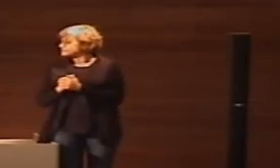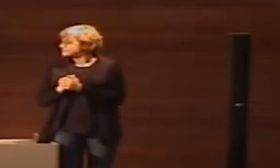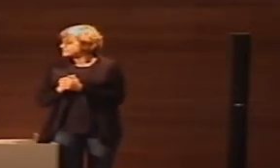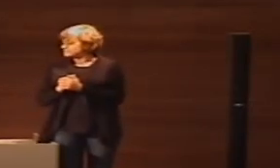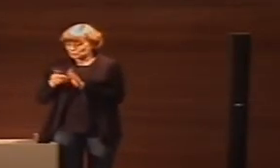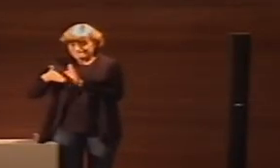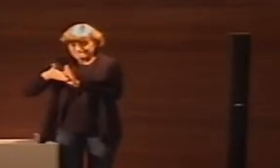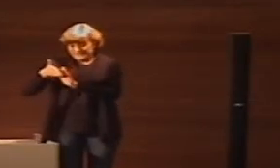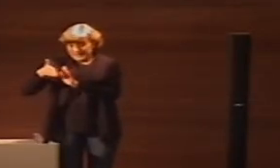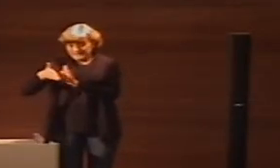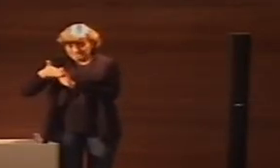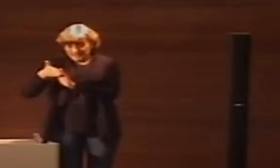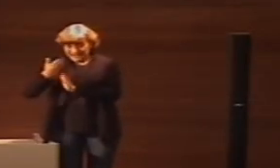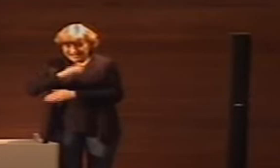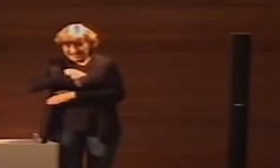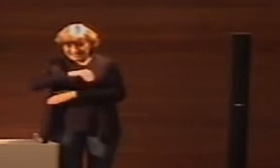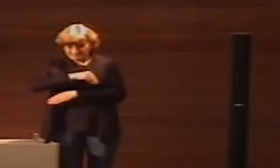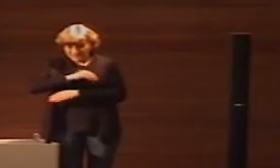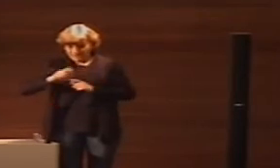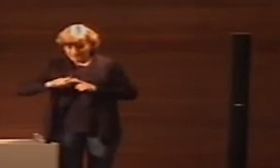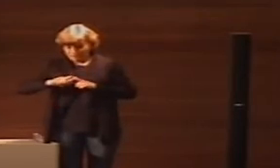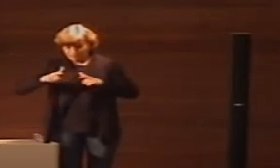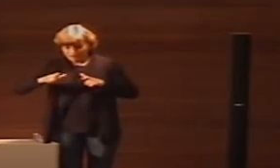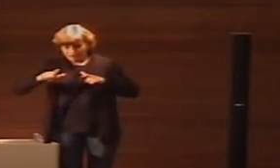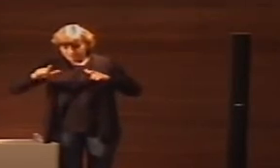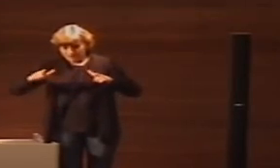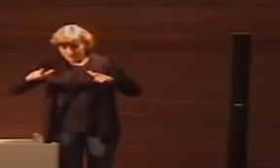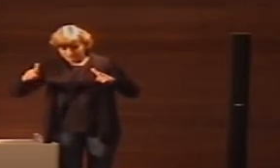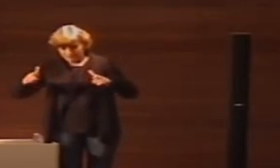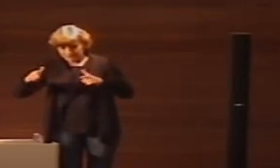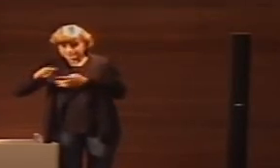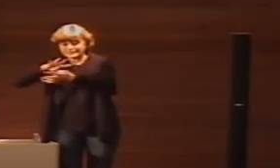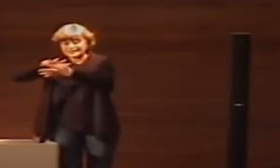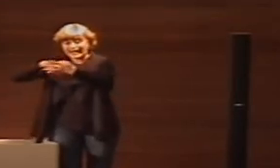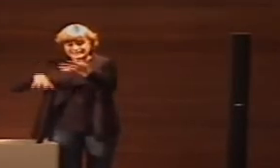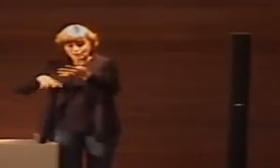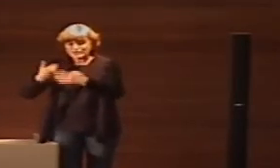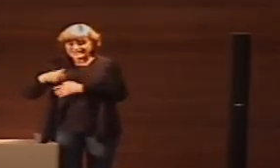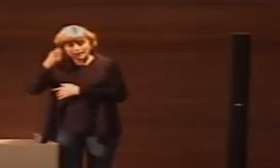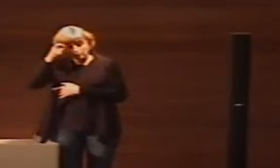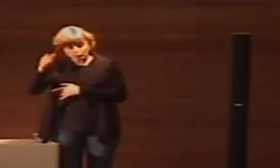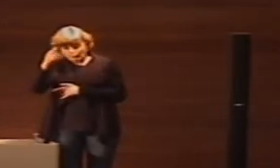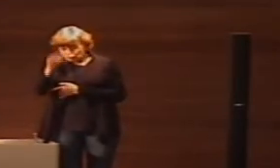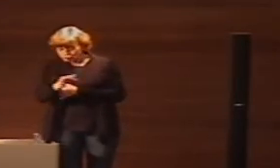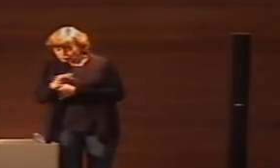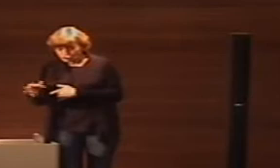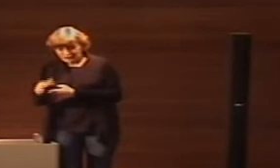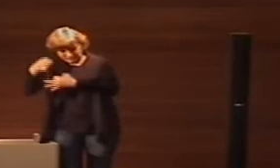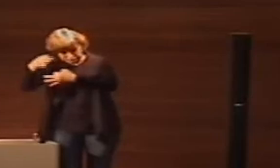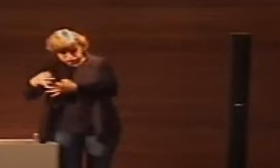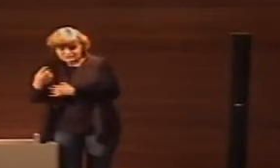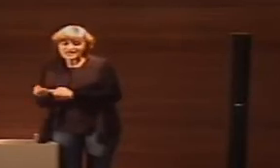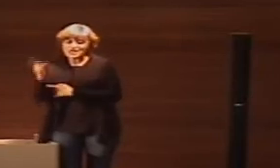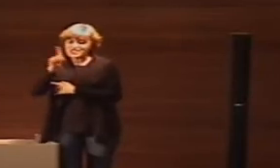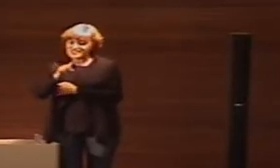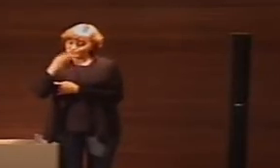Es una tendencia que es creciente en el Estado. En Cataluña ya hay ahora 130 municipios con recogida selectiva puerta a puerta. Yo creo que para